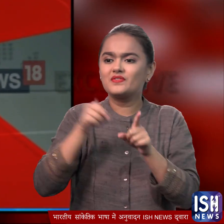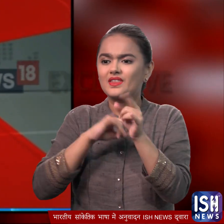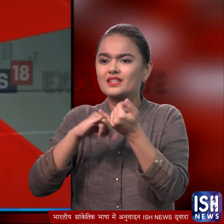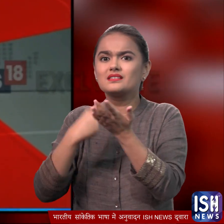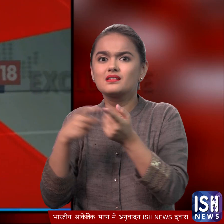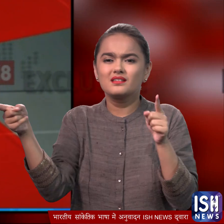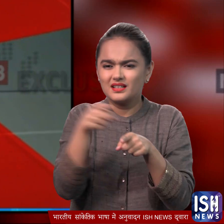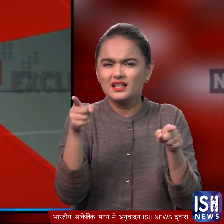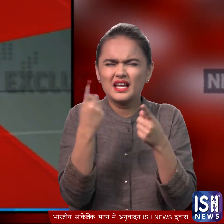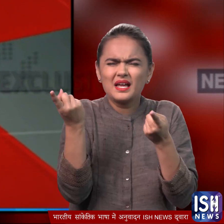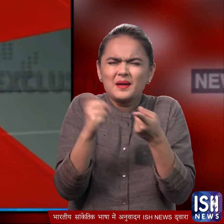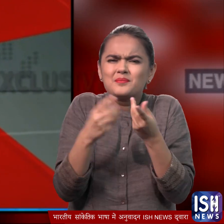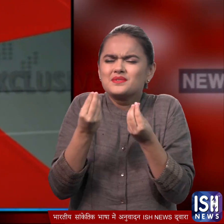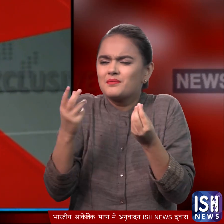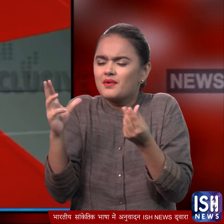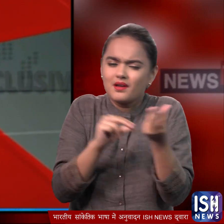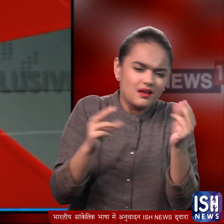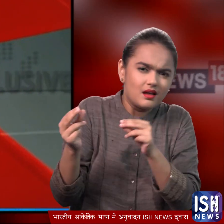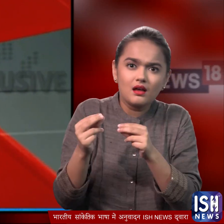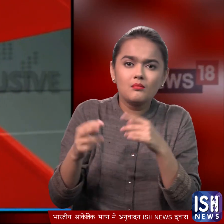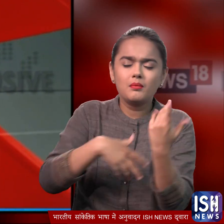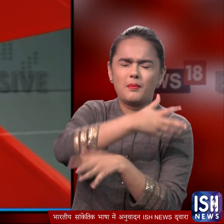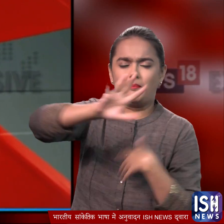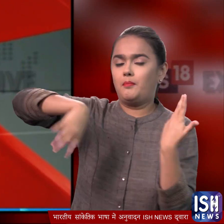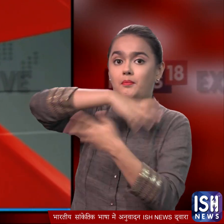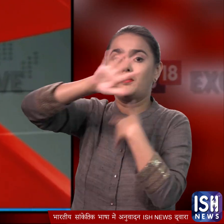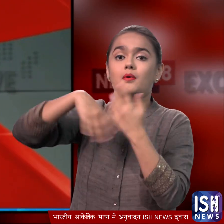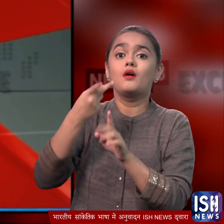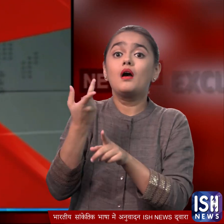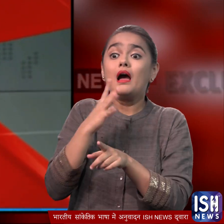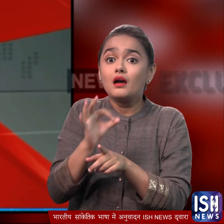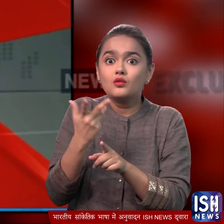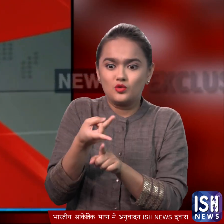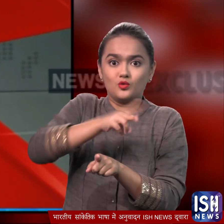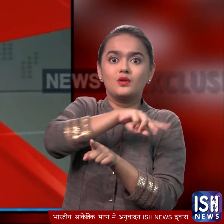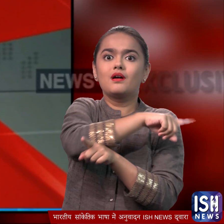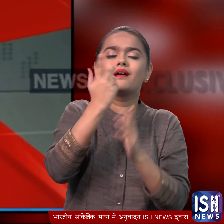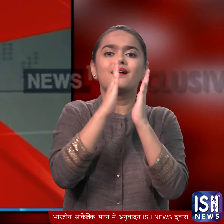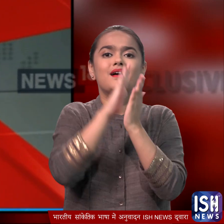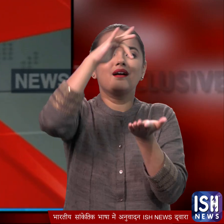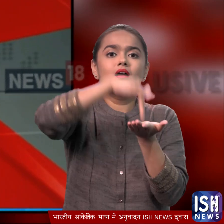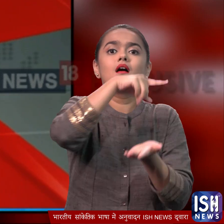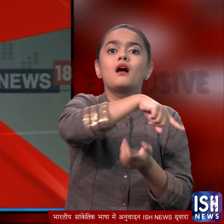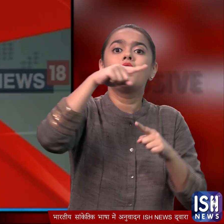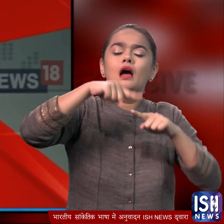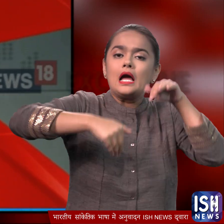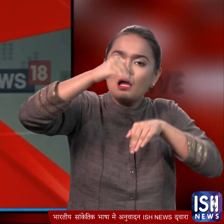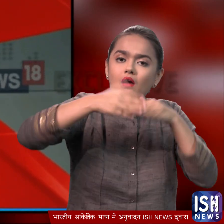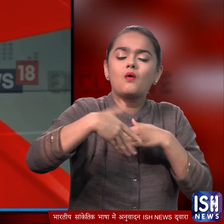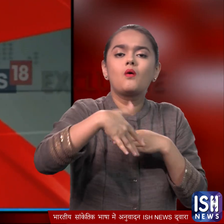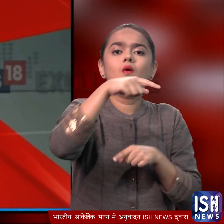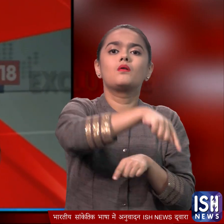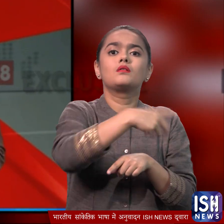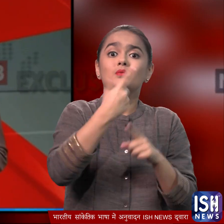टीडीपी और वाईएसआर कांग्रेस के समर्थकों के बीच जो हिंसक झड़प हुई, उसकी जड़ वहां 2 दिन पहले हुए जिला और मंडल परिषद के चुनाव भी हो सकते